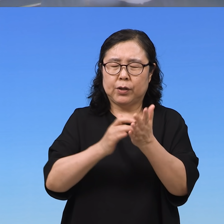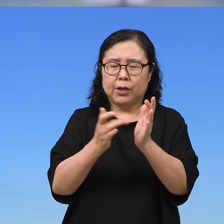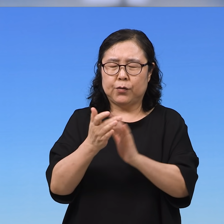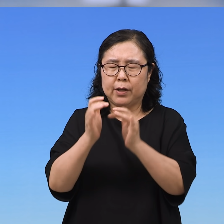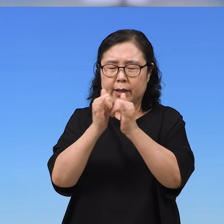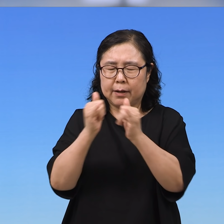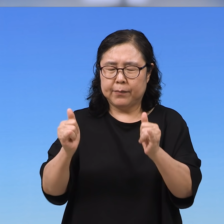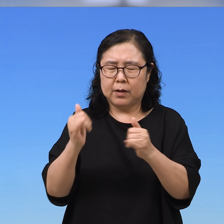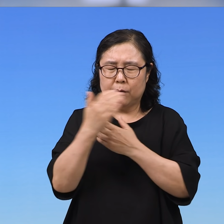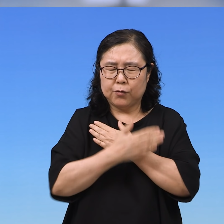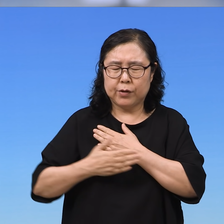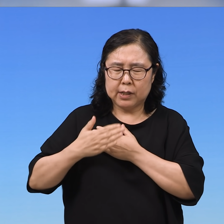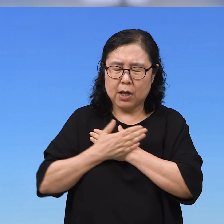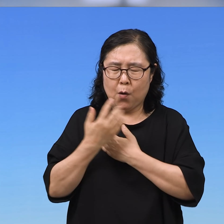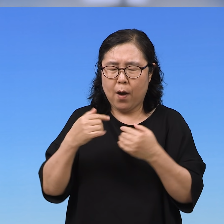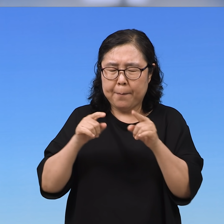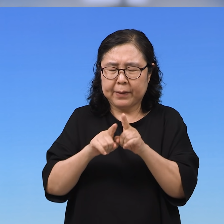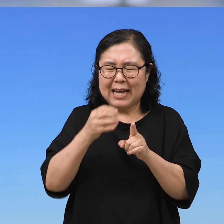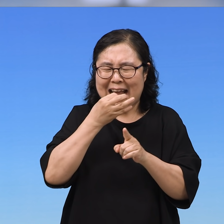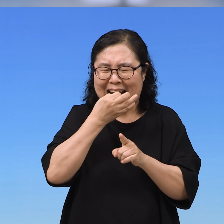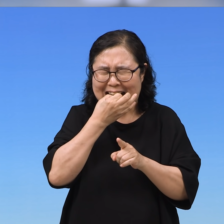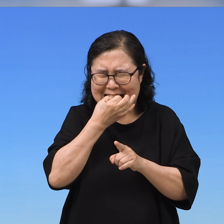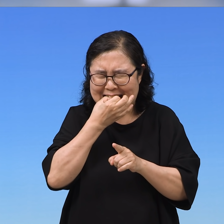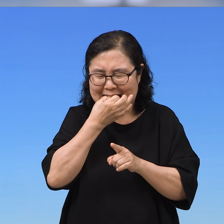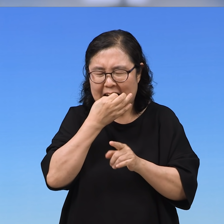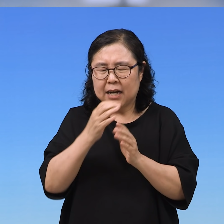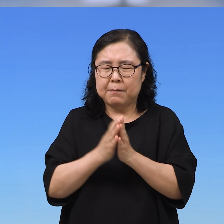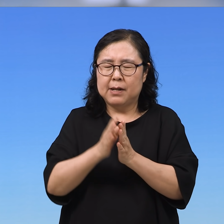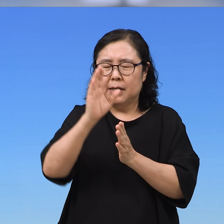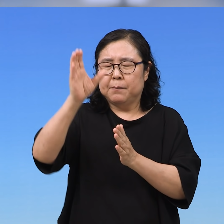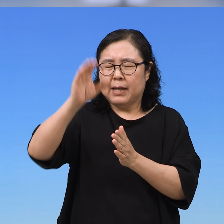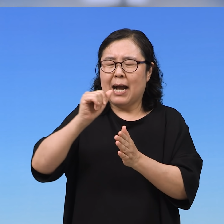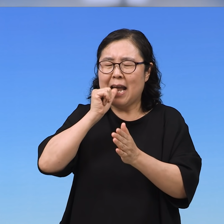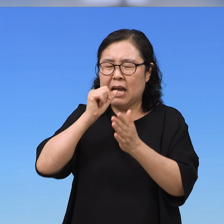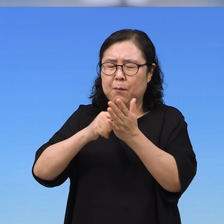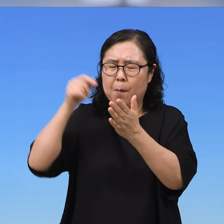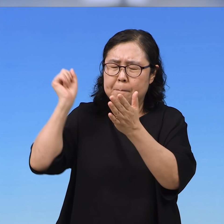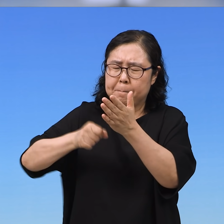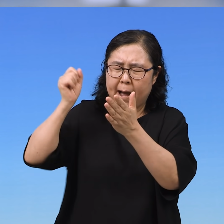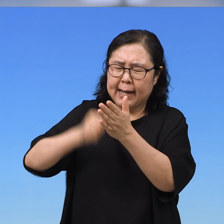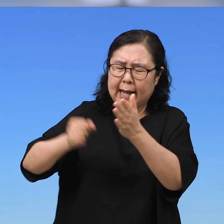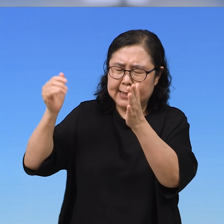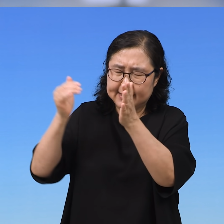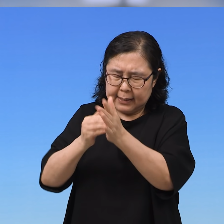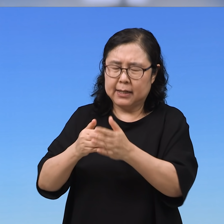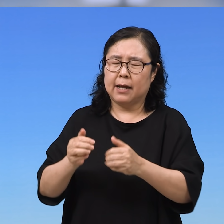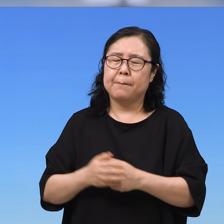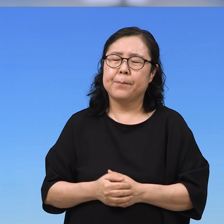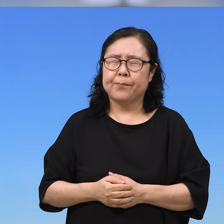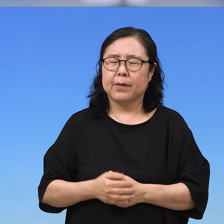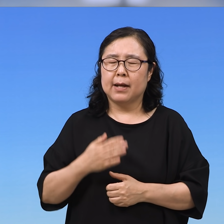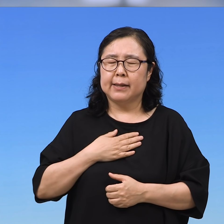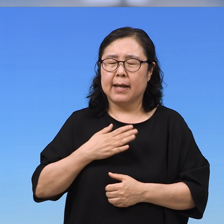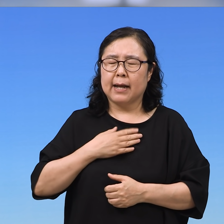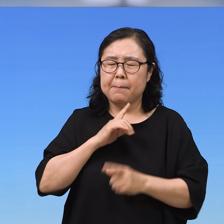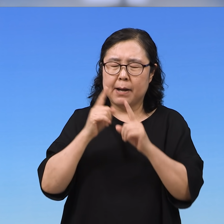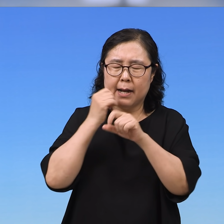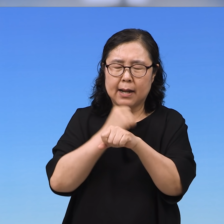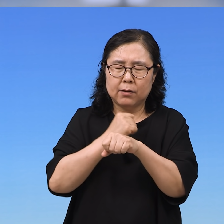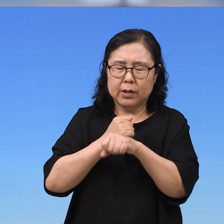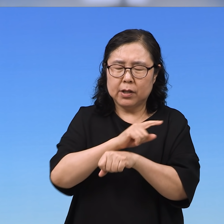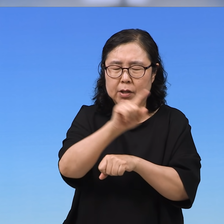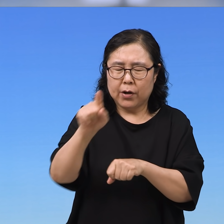그리스도 예수의 사람들은 육체와 함께 그 정욕과 탐심을 십자가에 못 박았느니라.